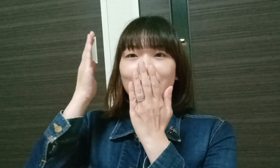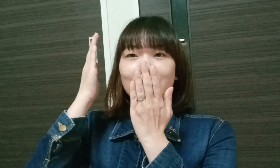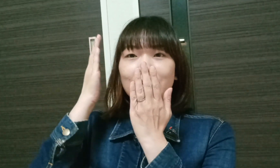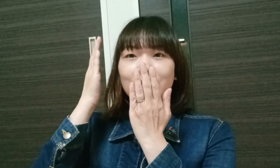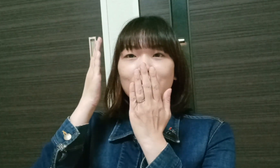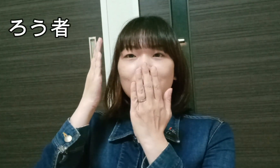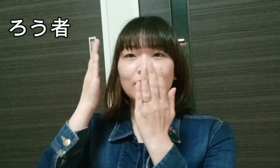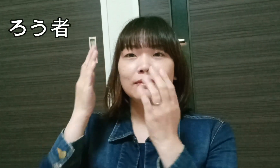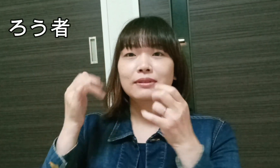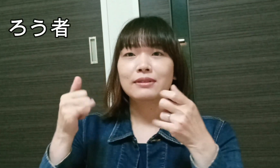ろう